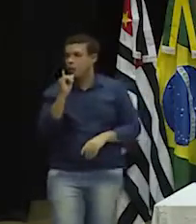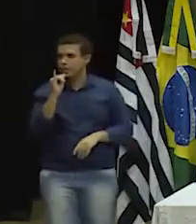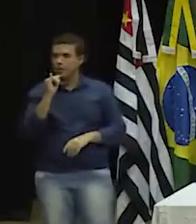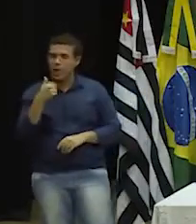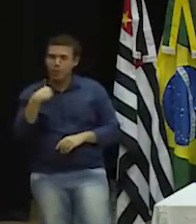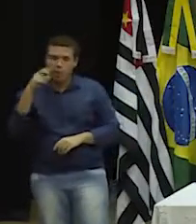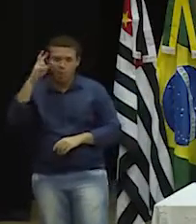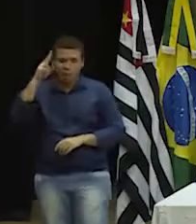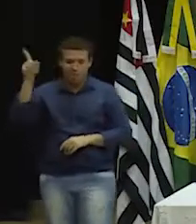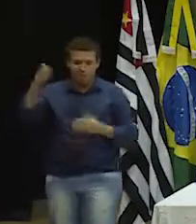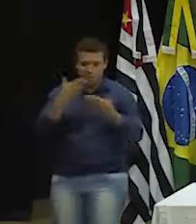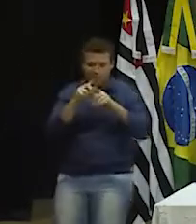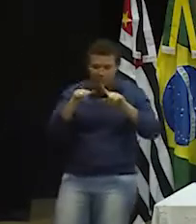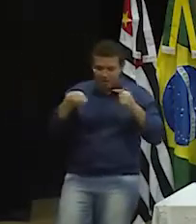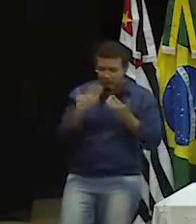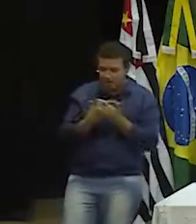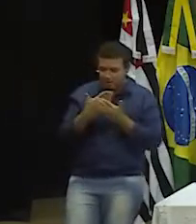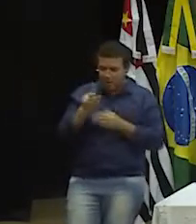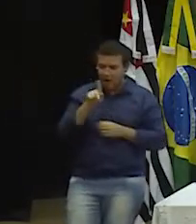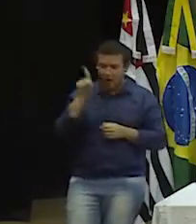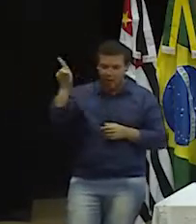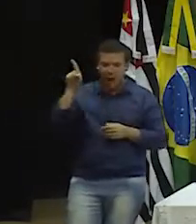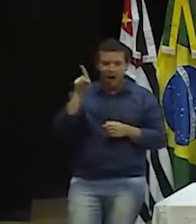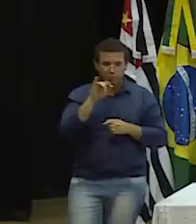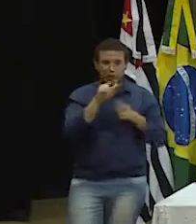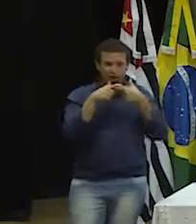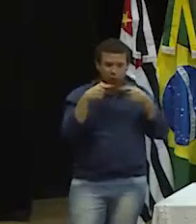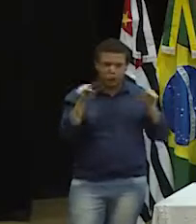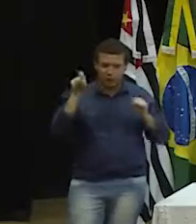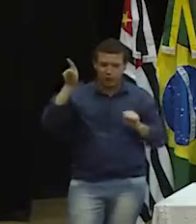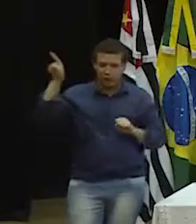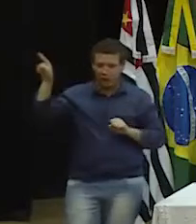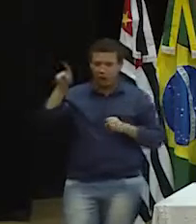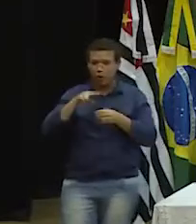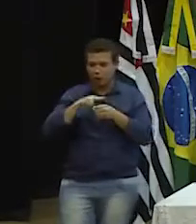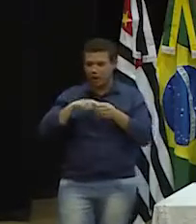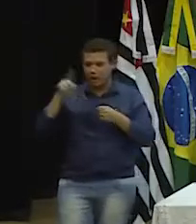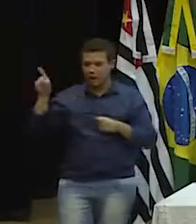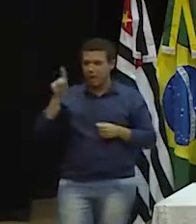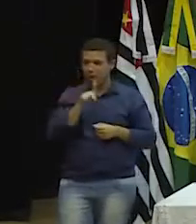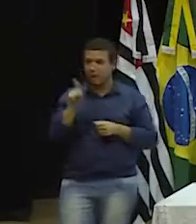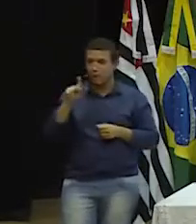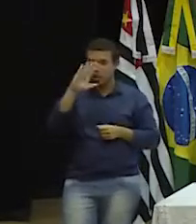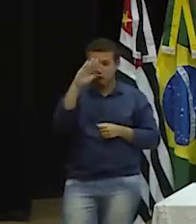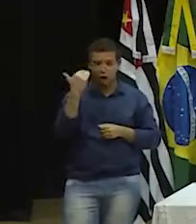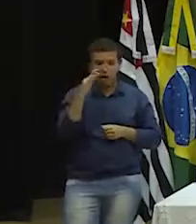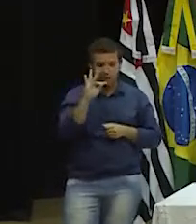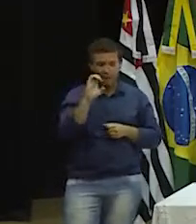Eu vou contar um exemplo que eu lembrei que aconteceu em sala de aula, na Unicamp.